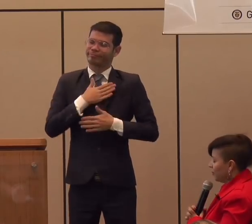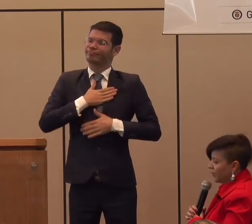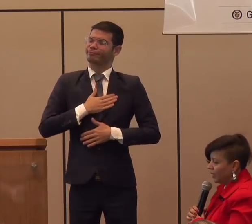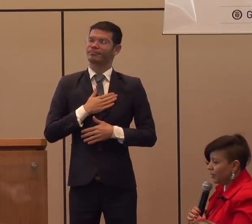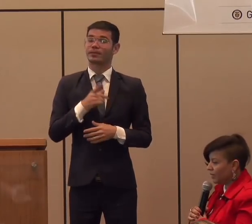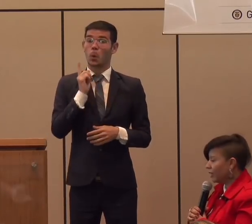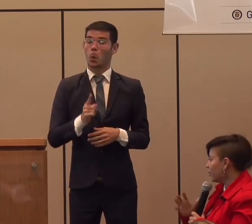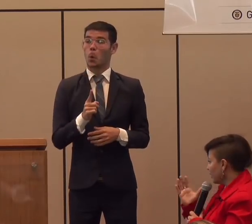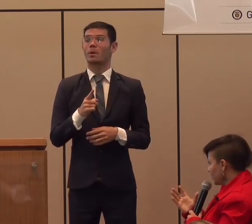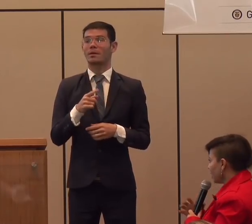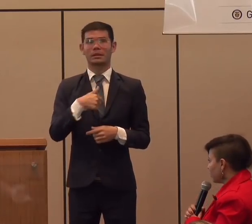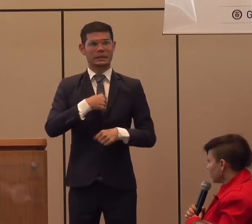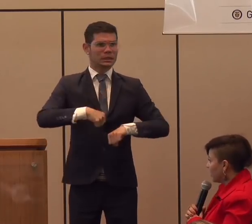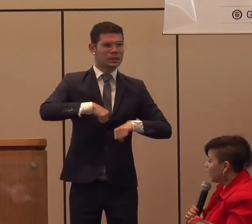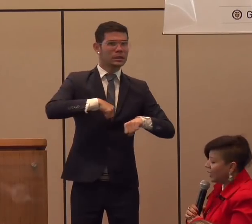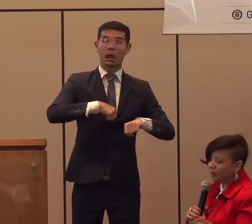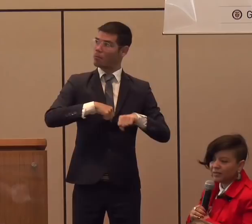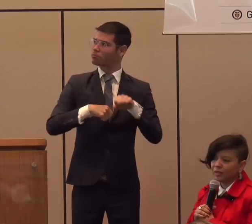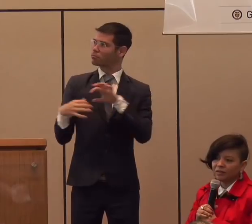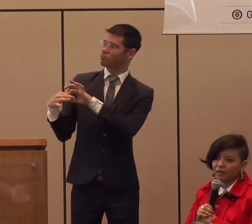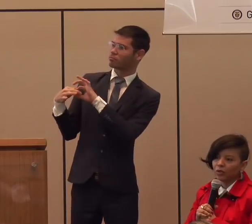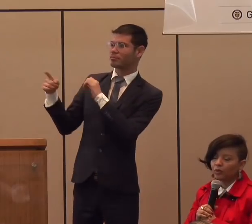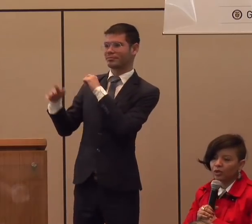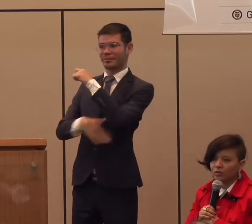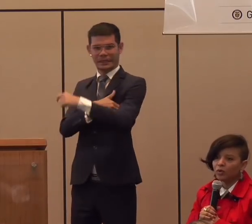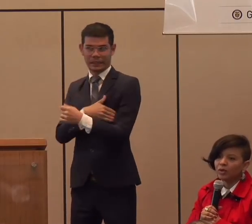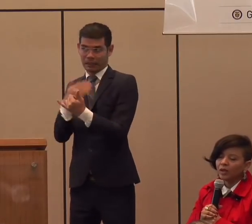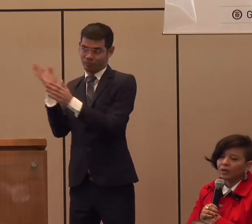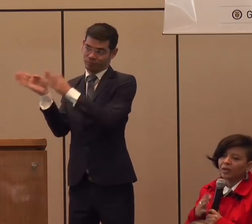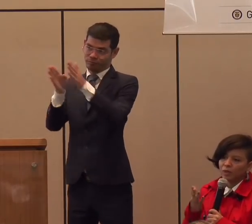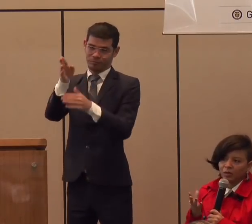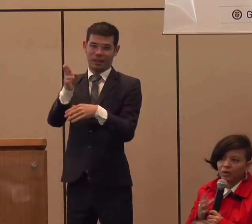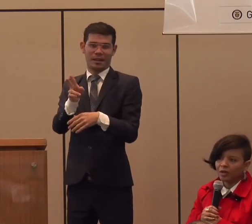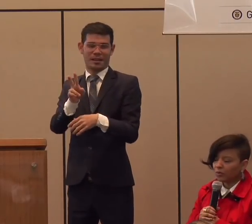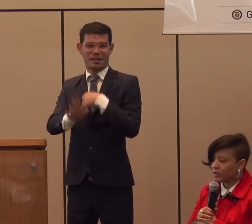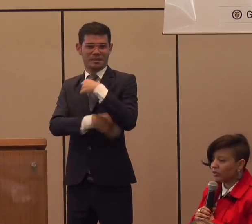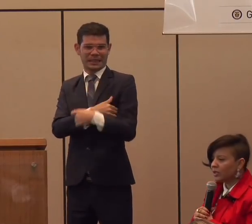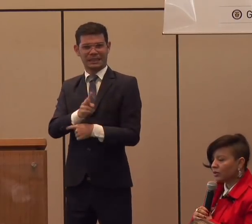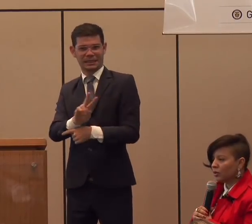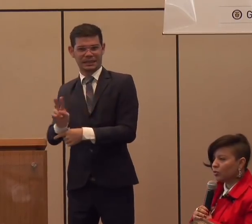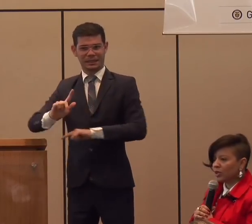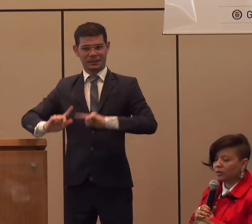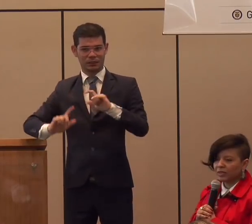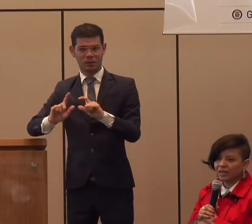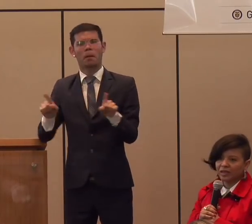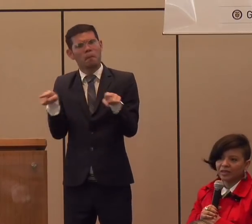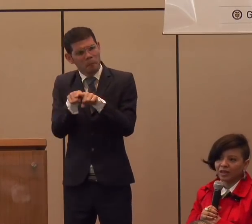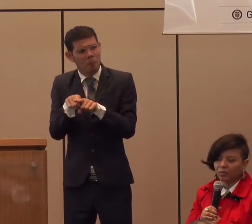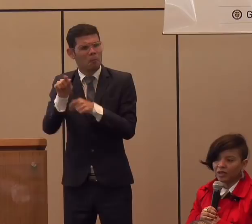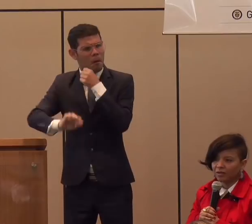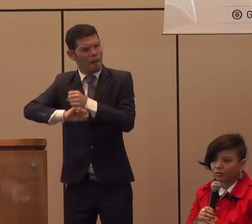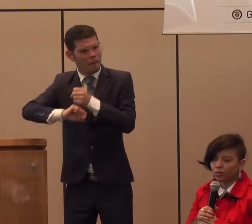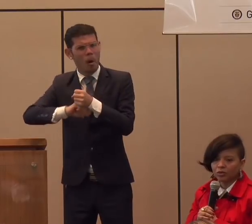desde el ministerio en este caso desde el viceministerio de turismo también con el apoyo de todos los